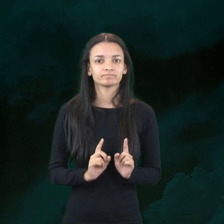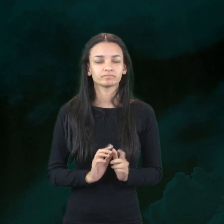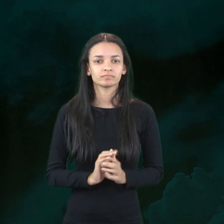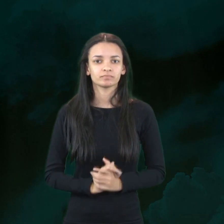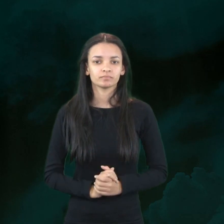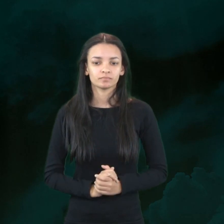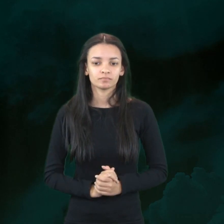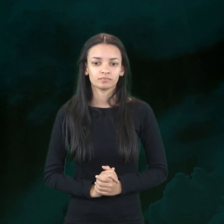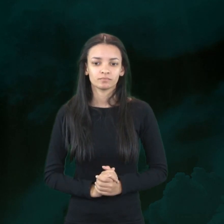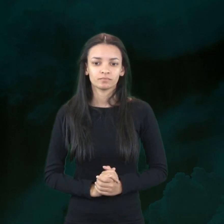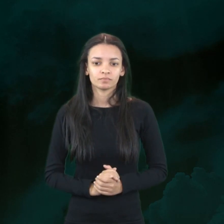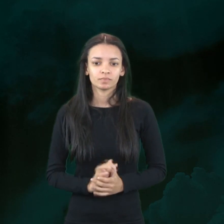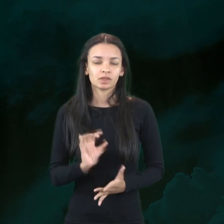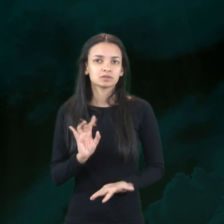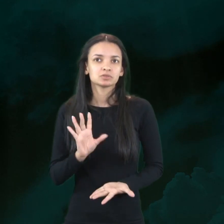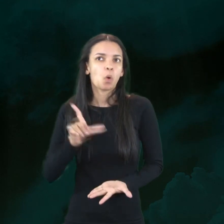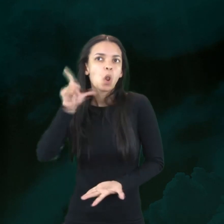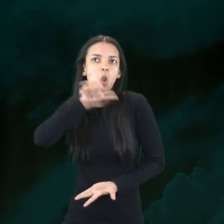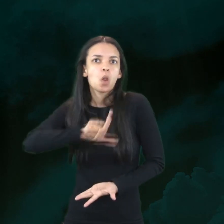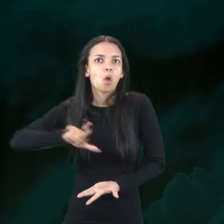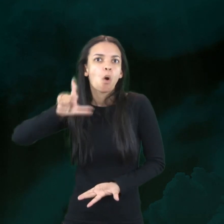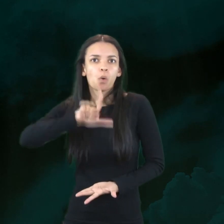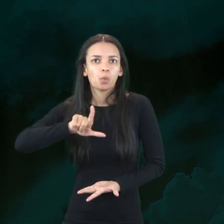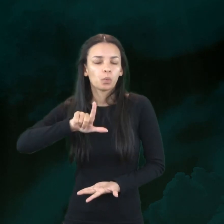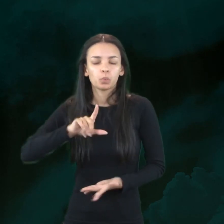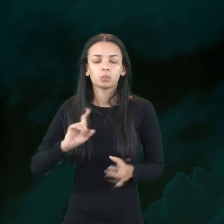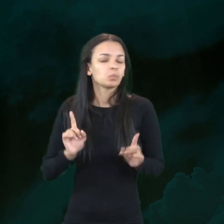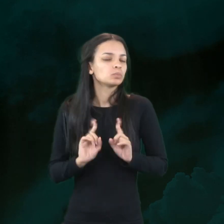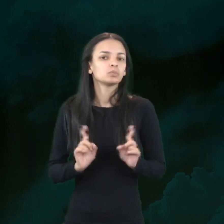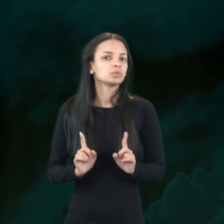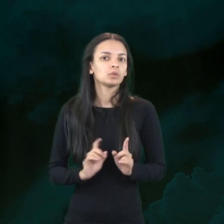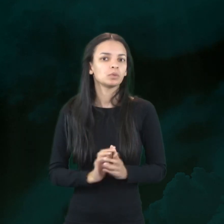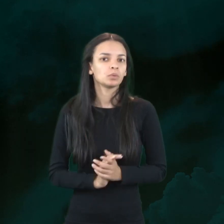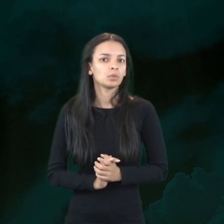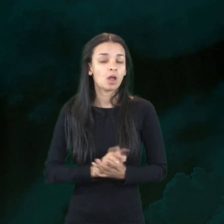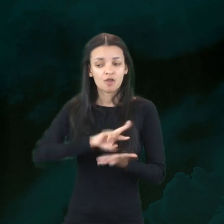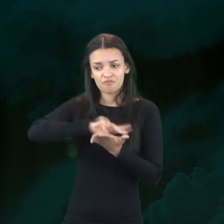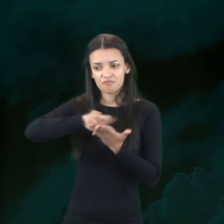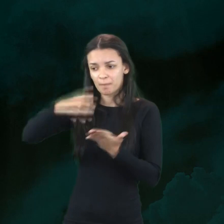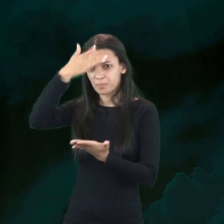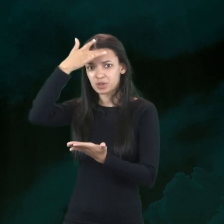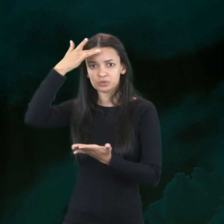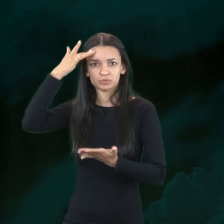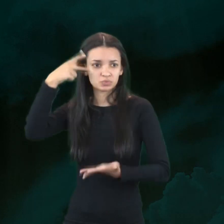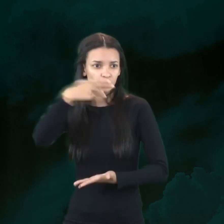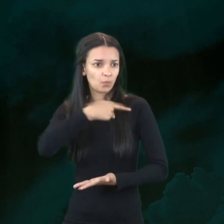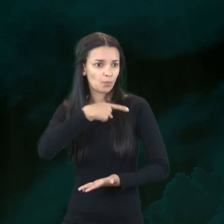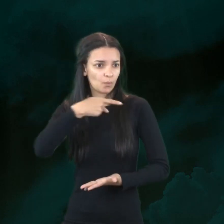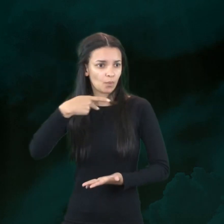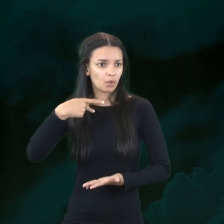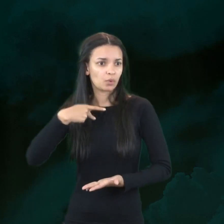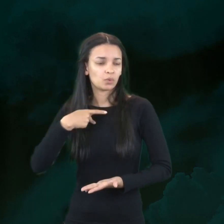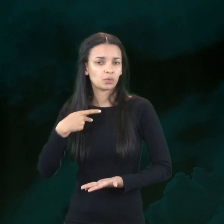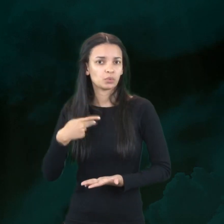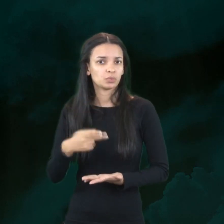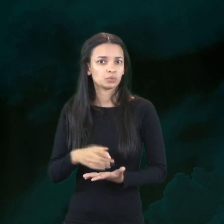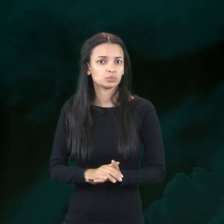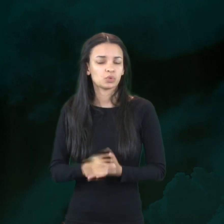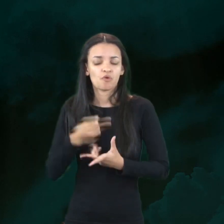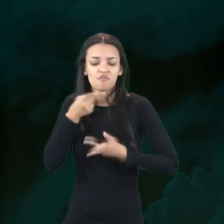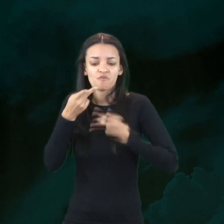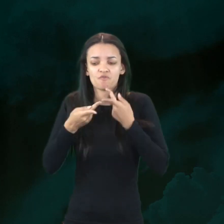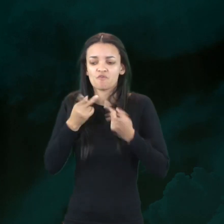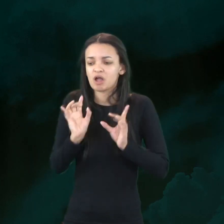feito de eloquências, né? Muitos pregadores, infelizmente, caem por esse lado, buscam eloquência